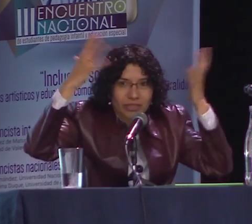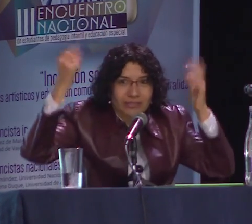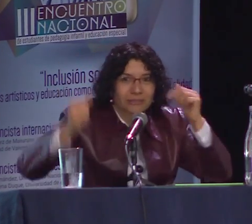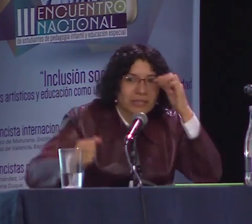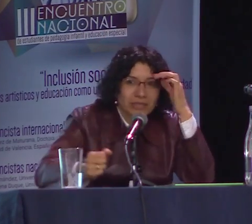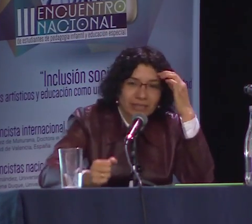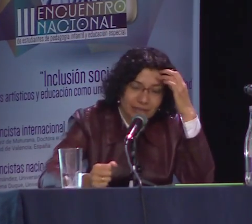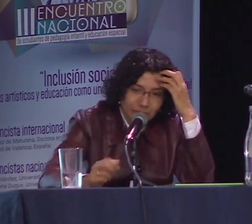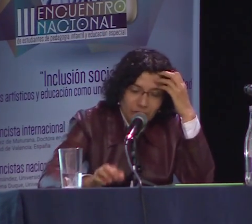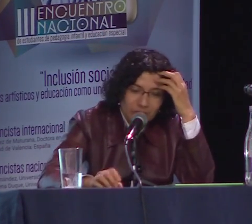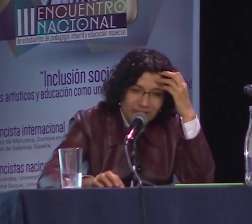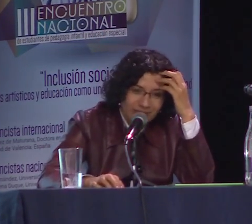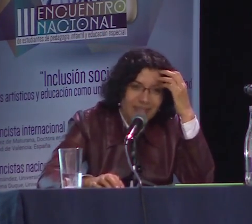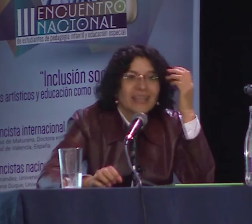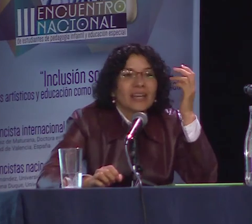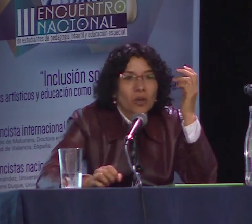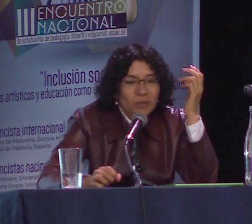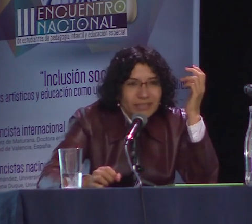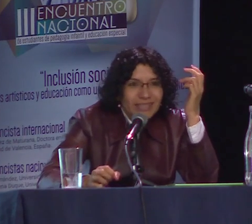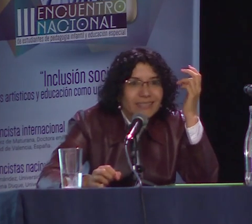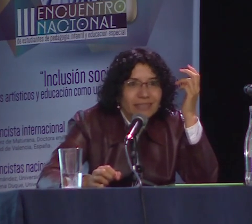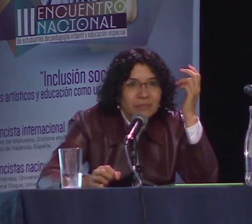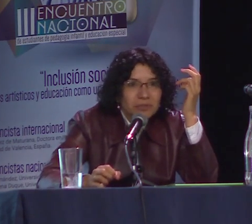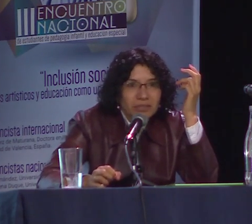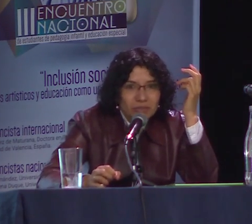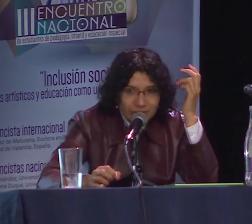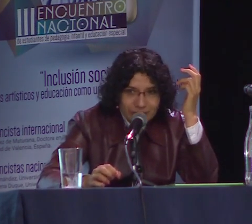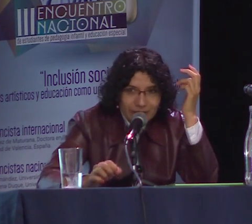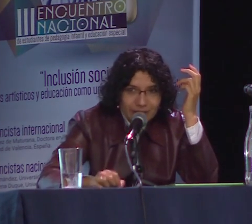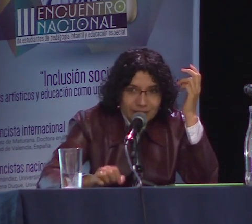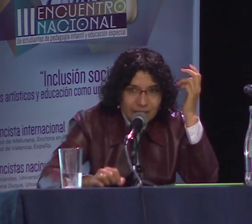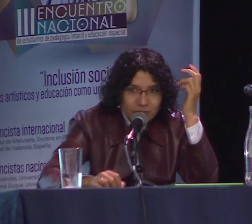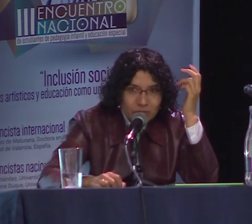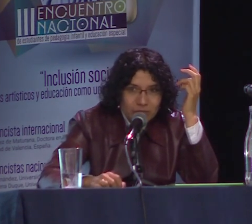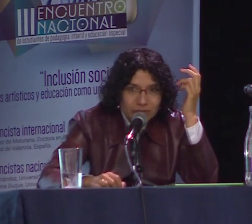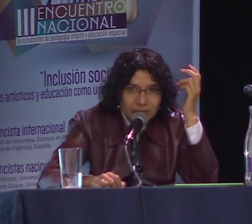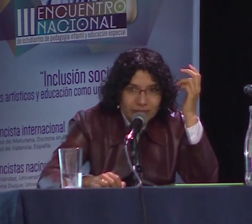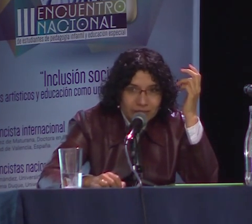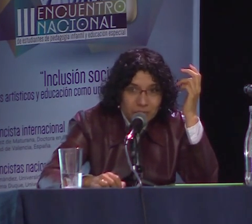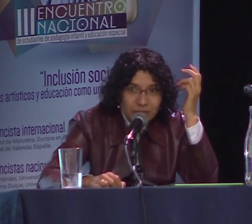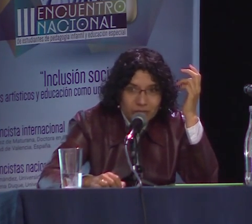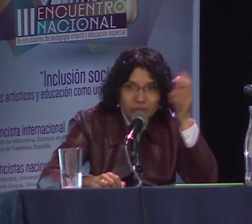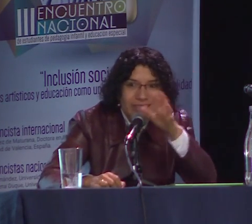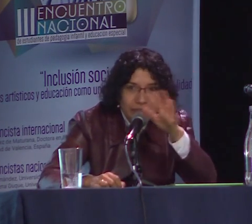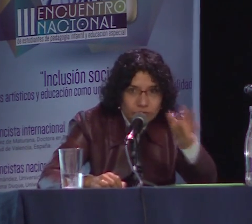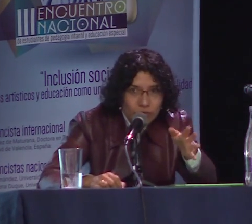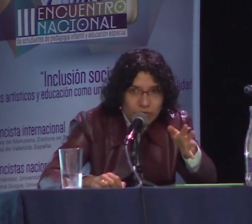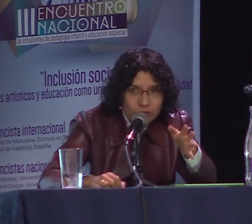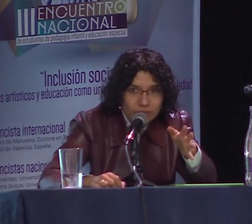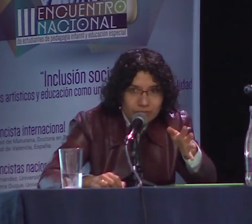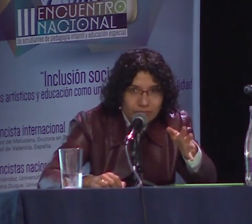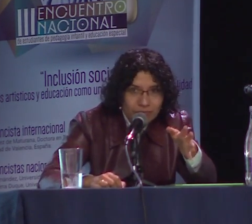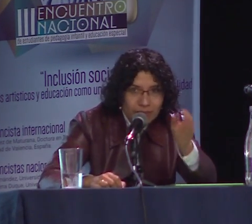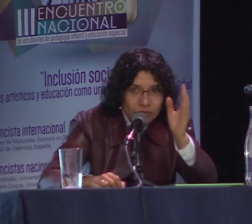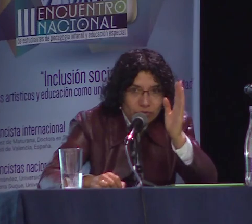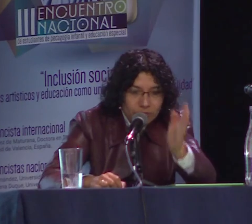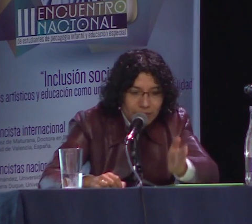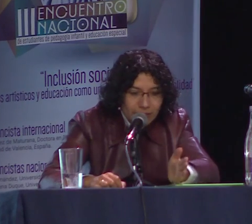las neuronas vibran y ¿cómo así? ¿Cómo así que el 13% se está destinando a educación en este momento? Eso es histórico.